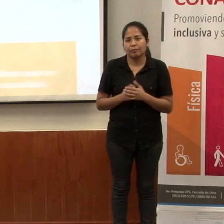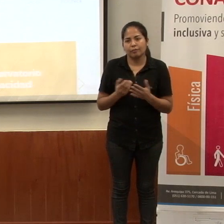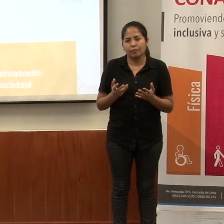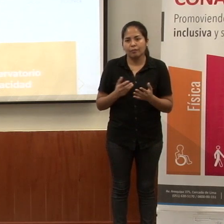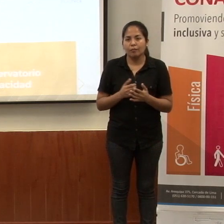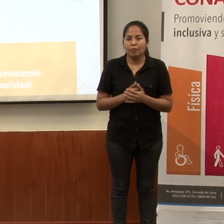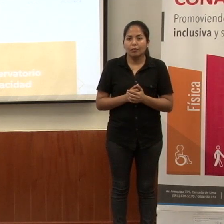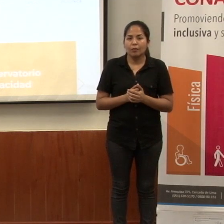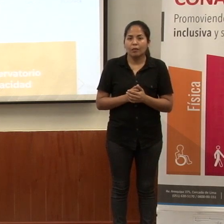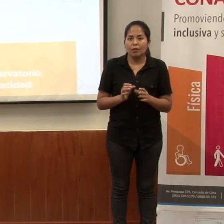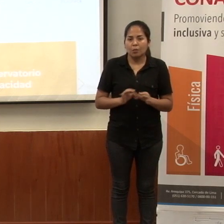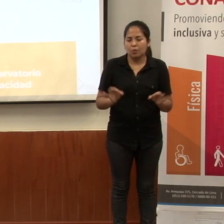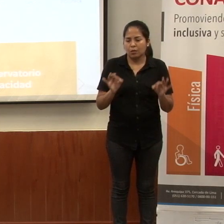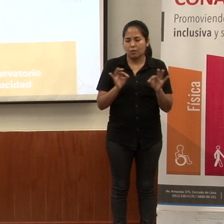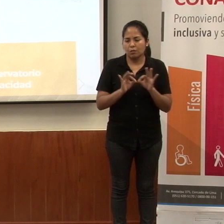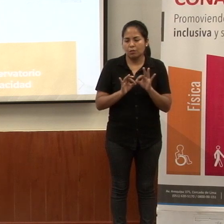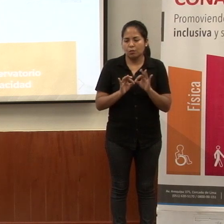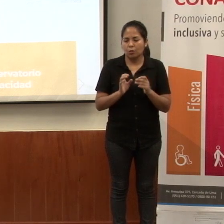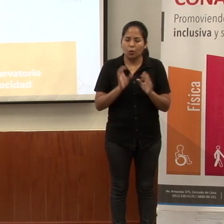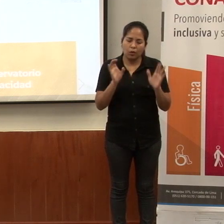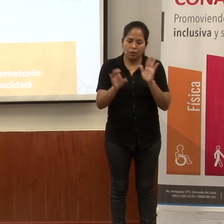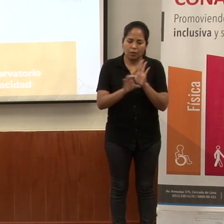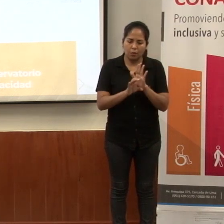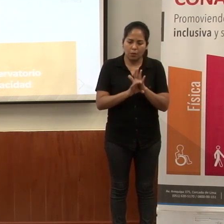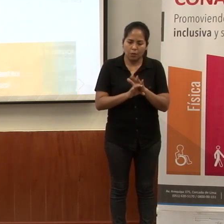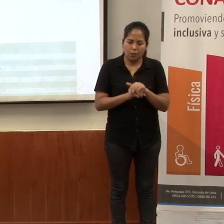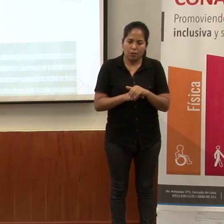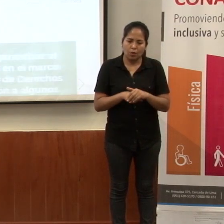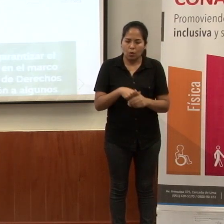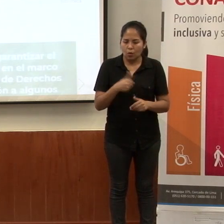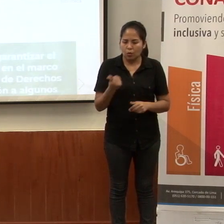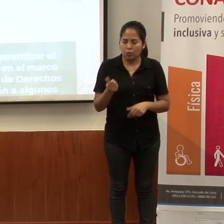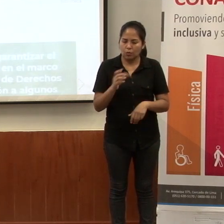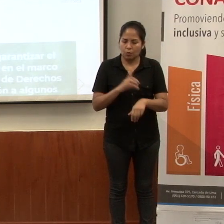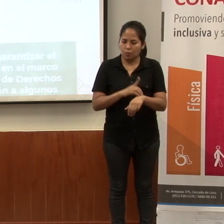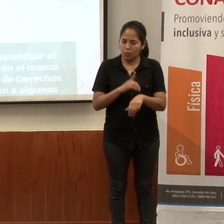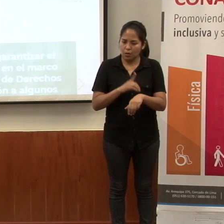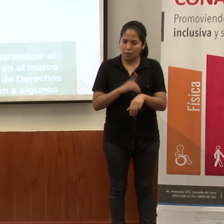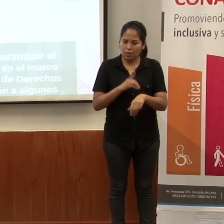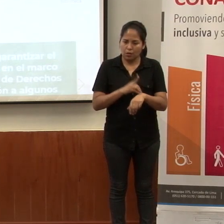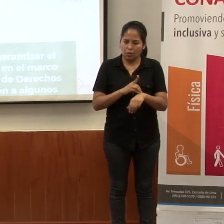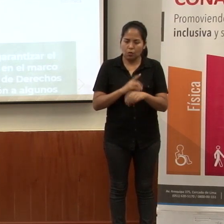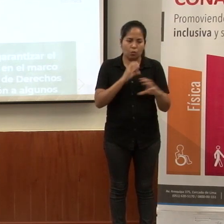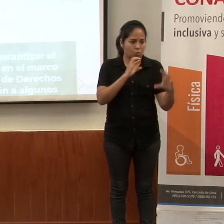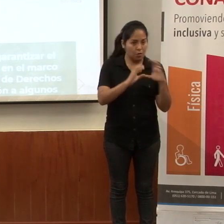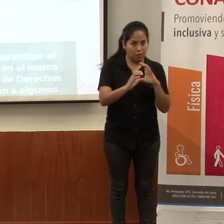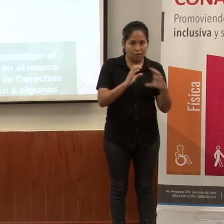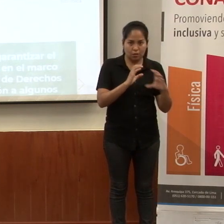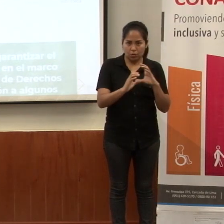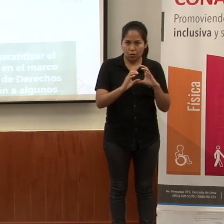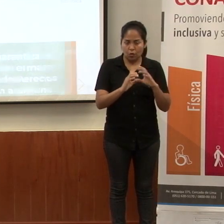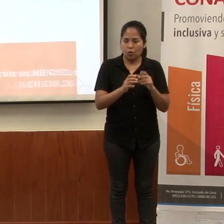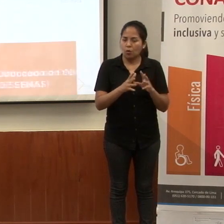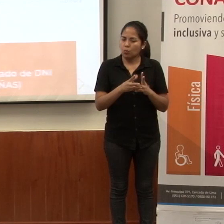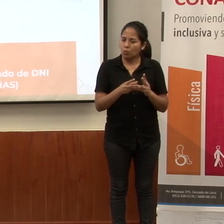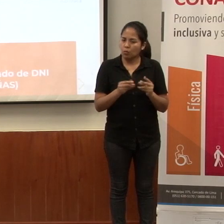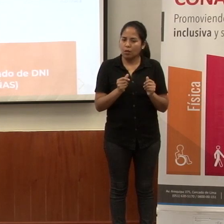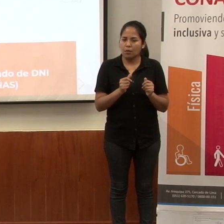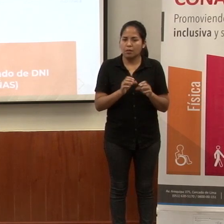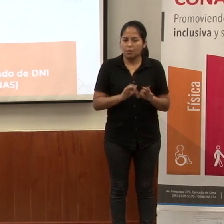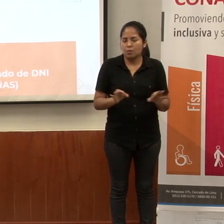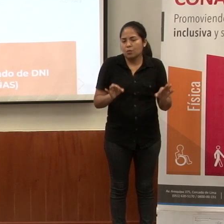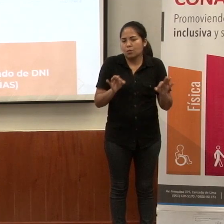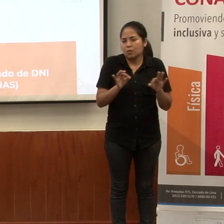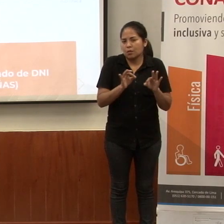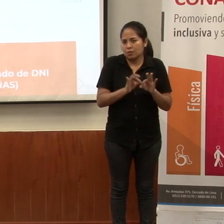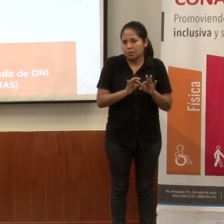que una consulta con un médico endocrinólogo que tenga una buena comunicación y con un ginecobstetra le va a permitir tener